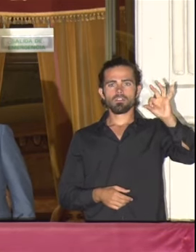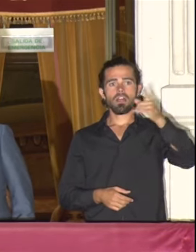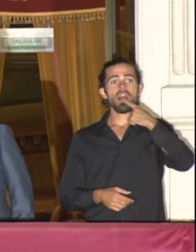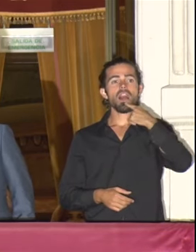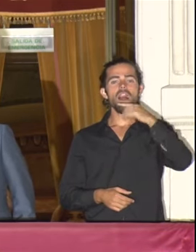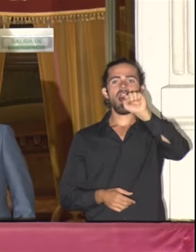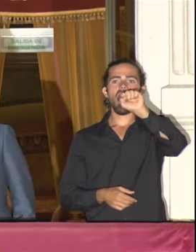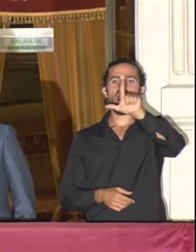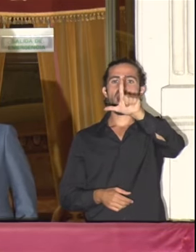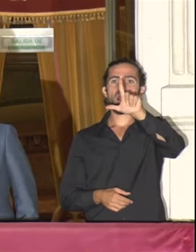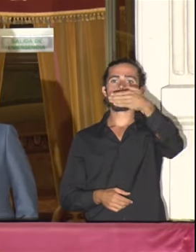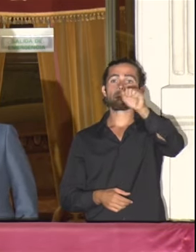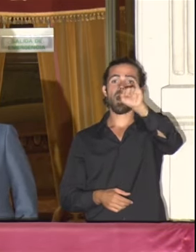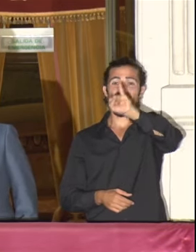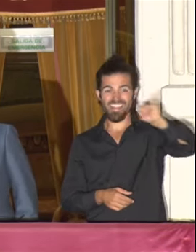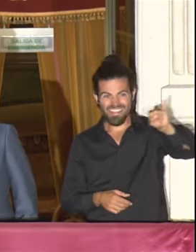con Z, en